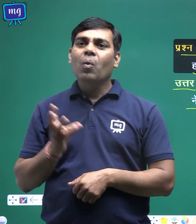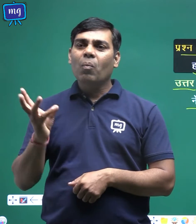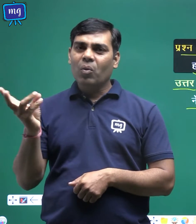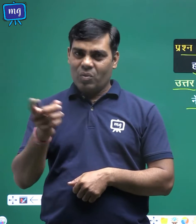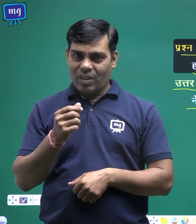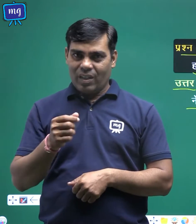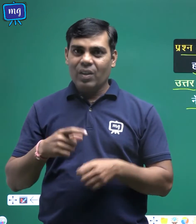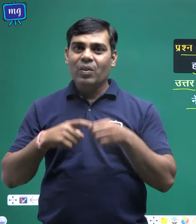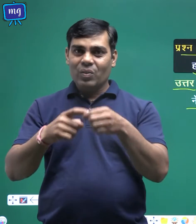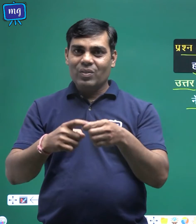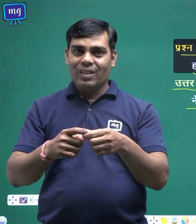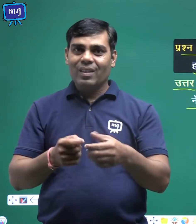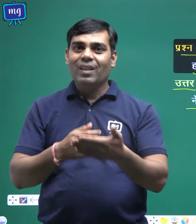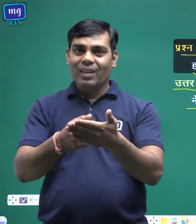थे।